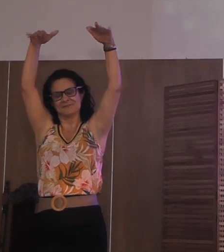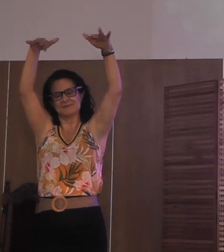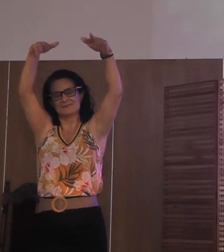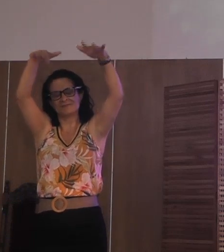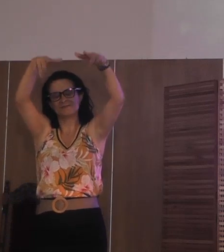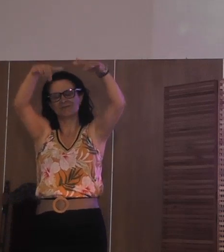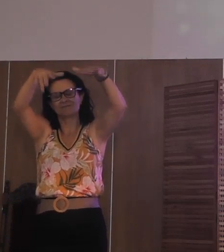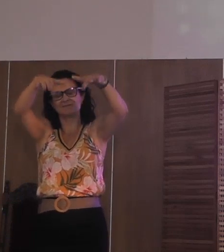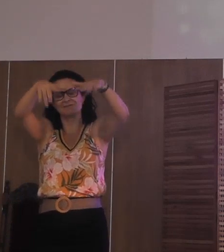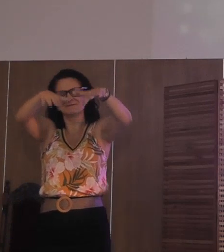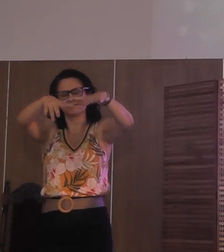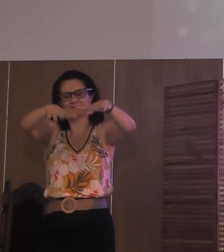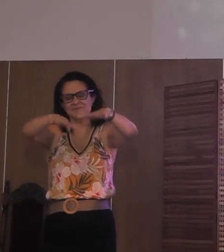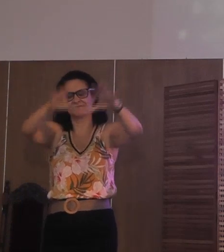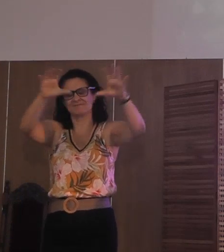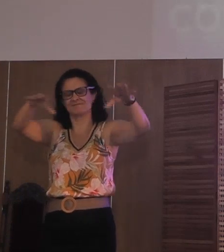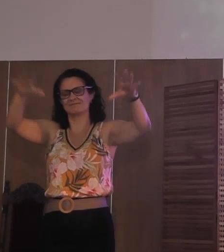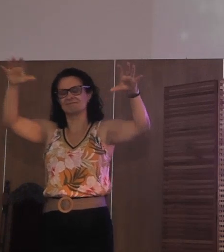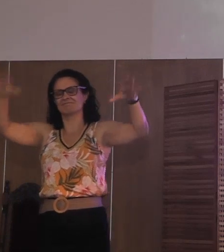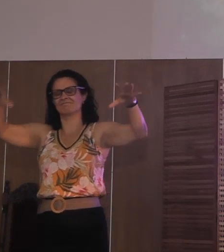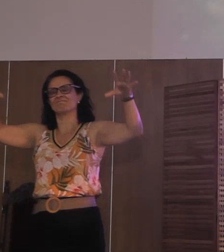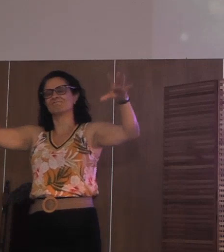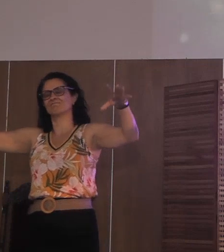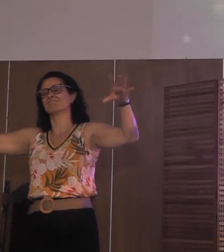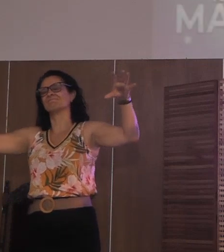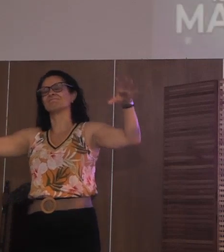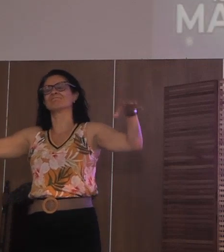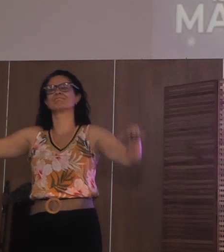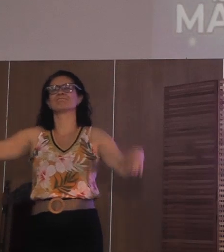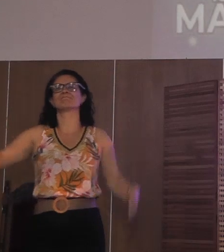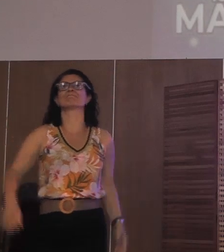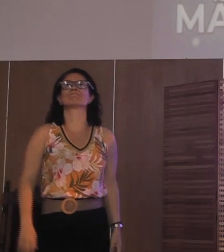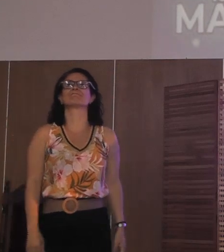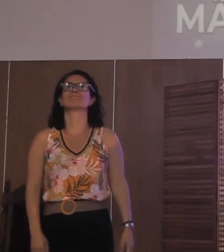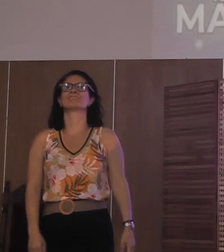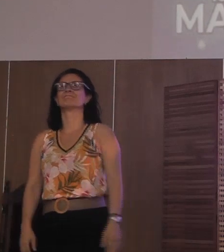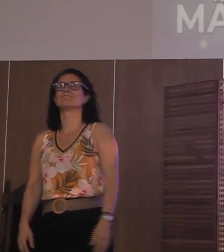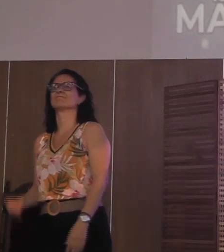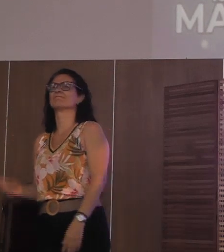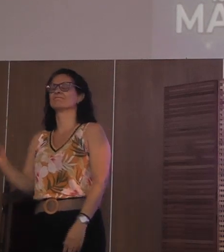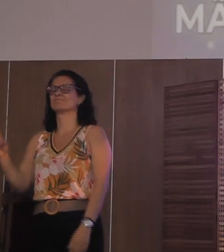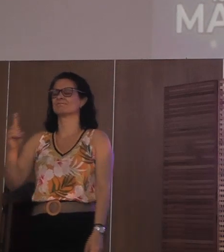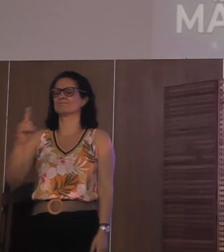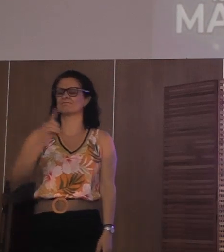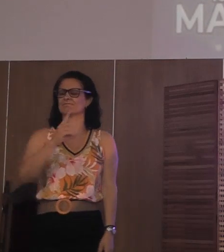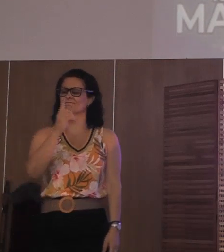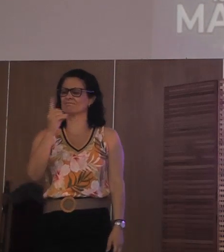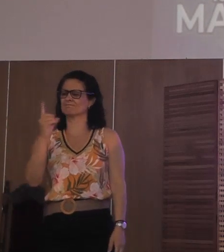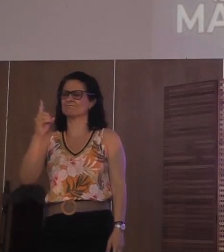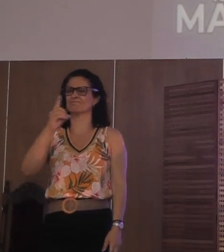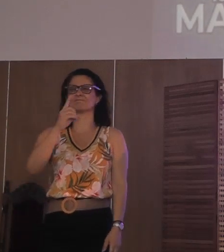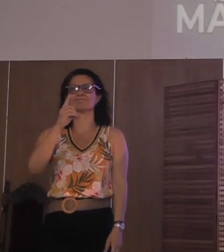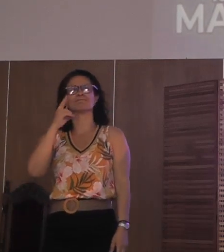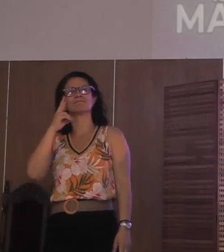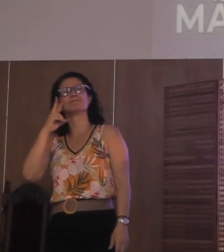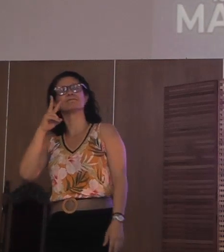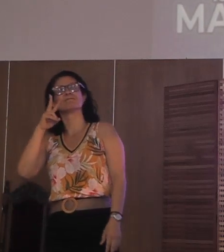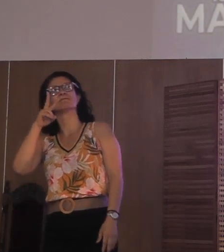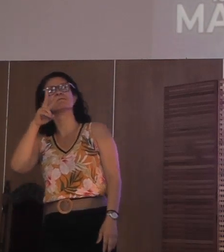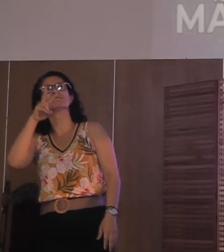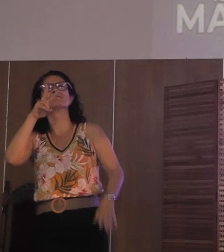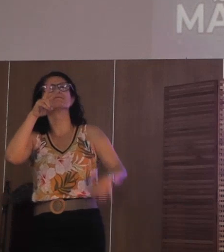céu. Mais uma vez. Eu vejo uma pequena nuvem do tamanho da mão de